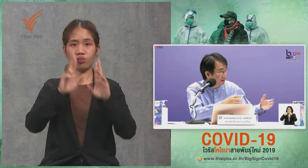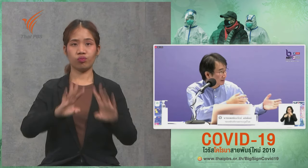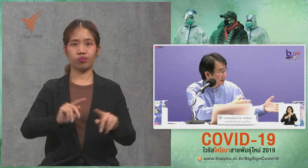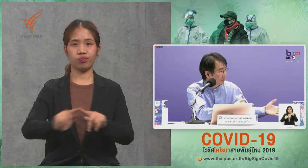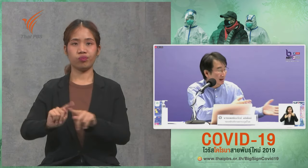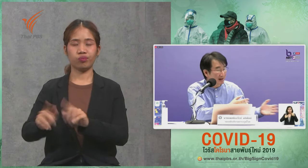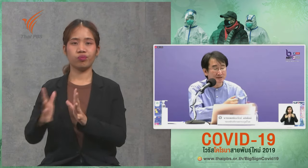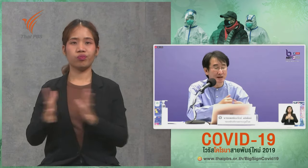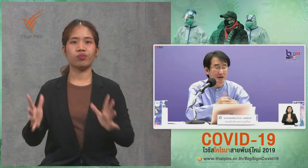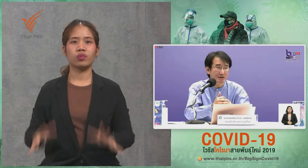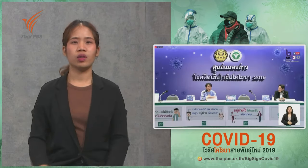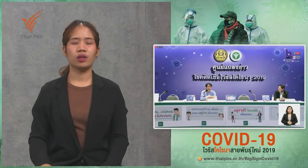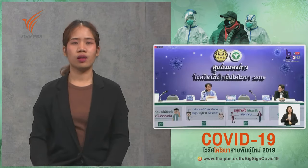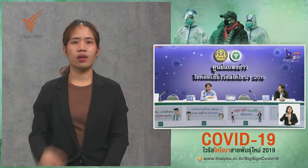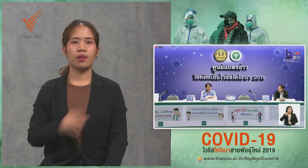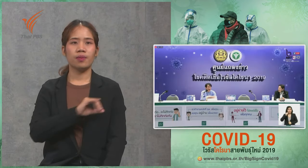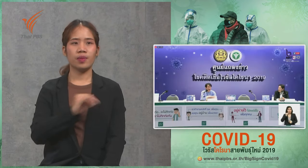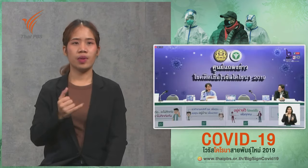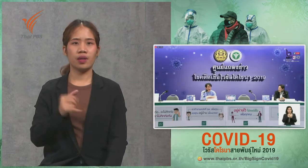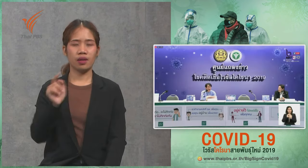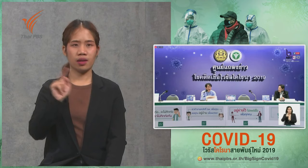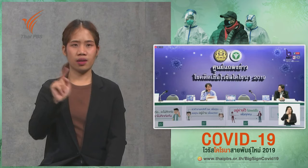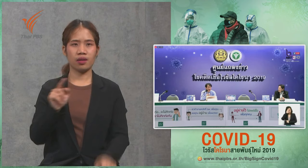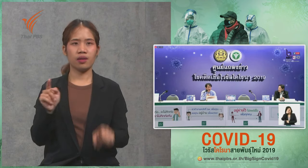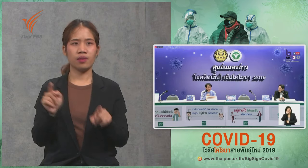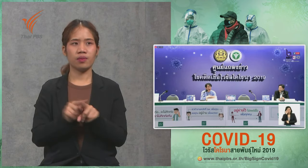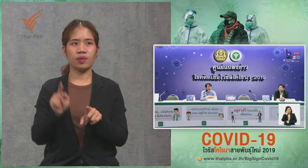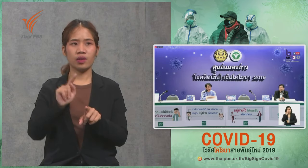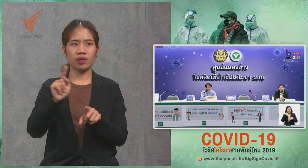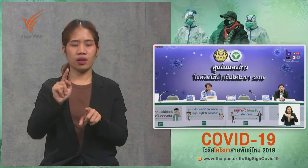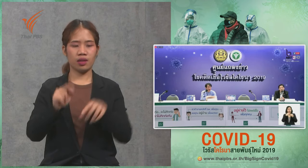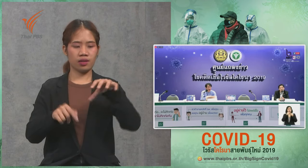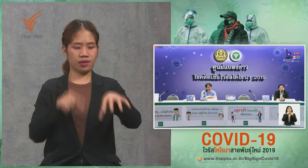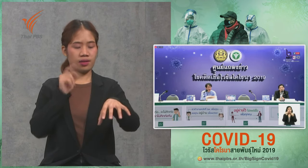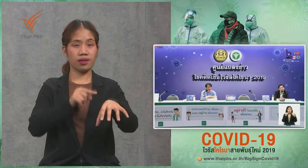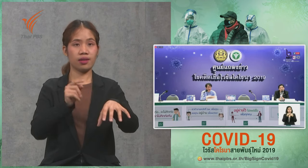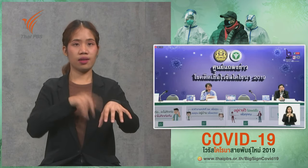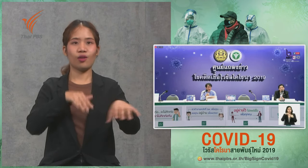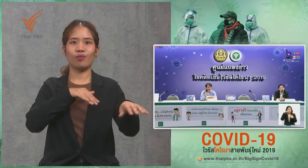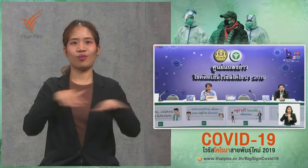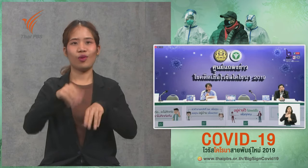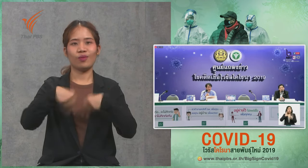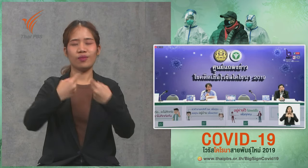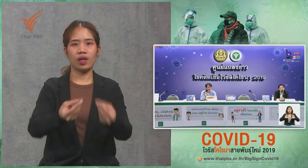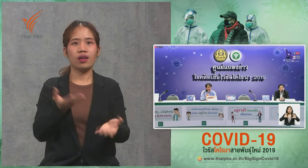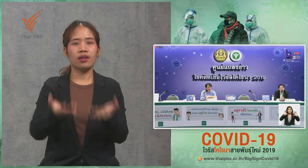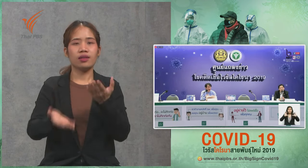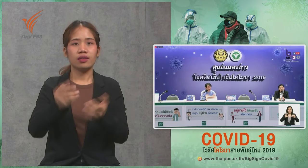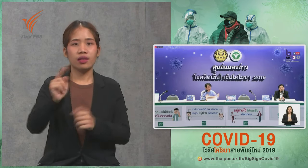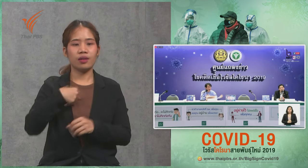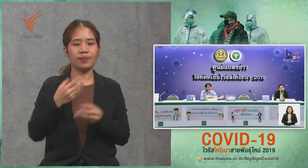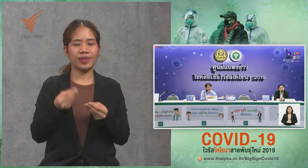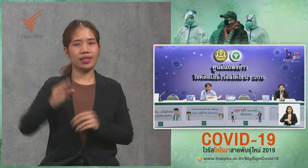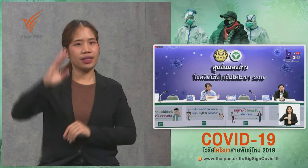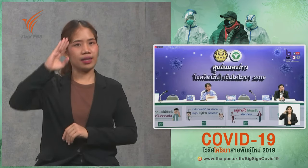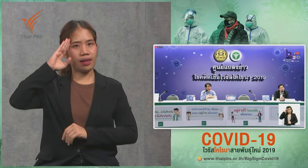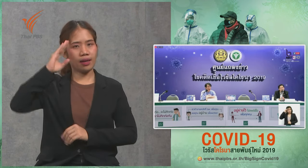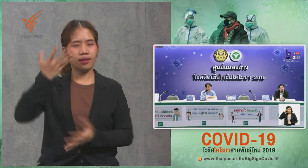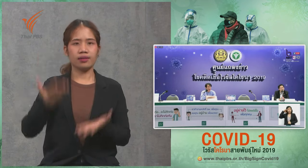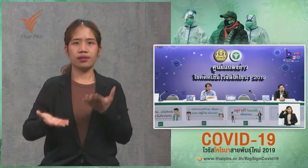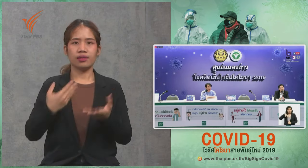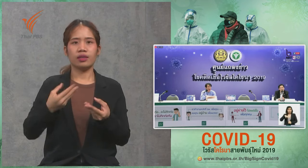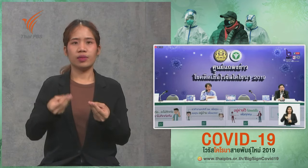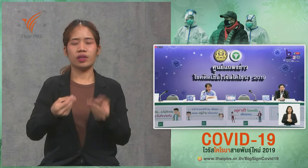บก็คือบางลักษณะก็คือไปกักกันที่สถานที่ที่รัฐเตรียมไว้ให้นะครับไม่ว่าจะเป็นพื้นที่ทหารหรือไม่ว่าจะเป็น